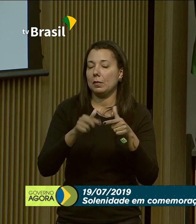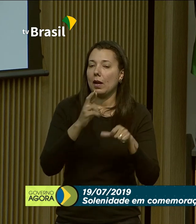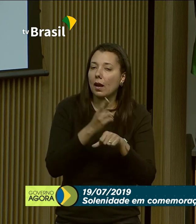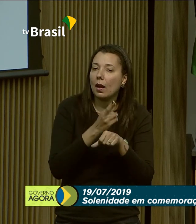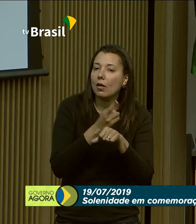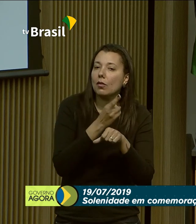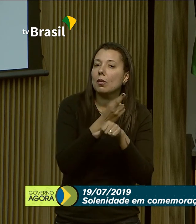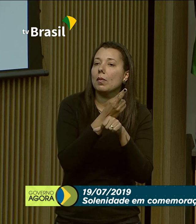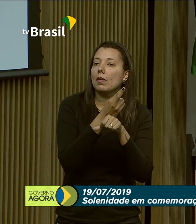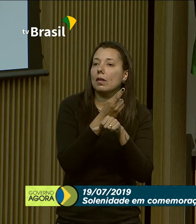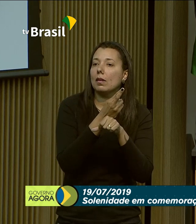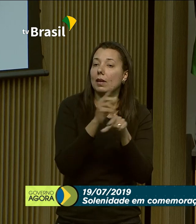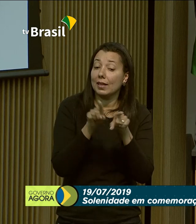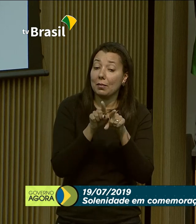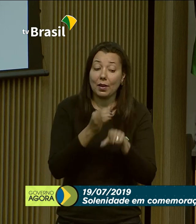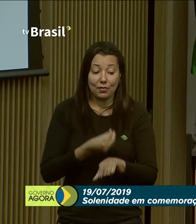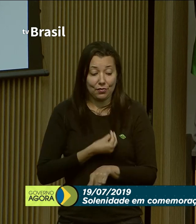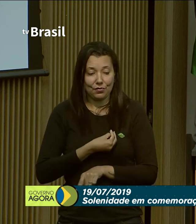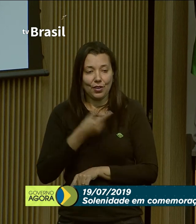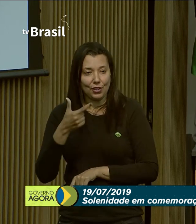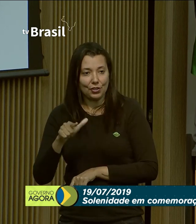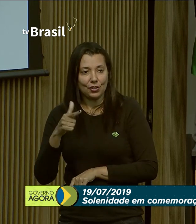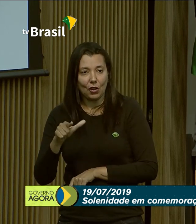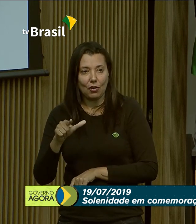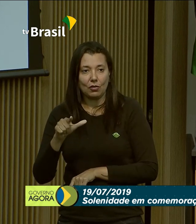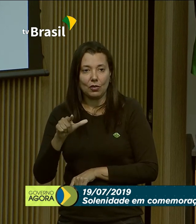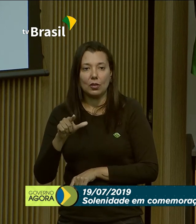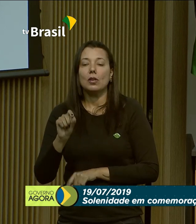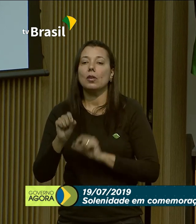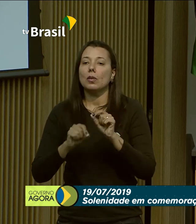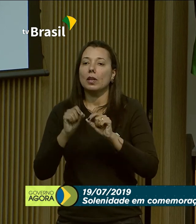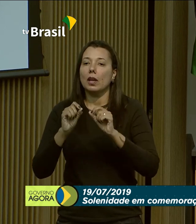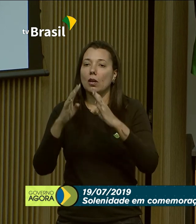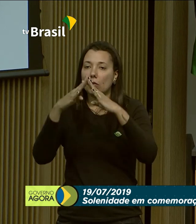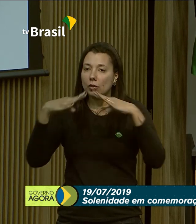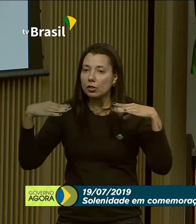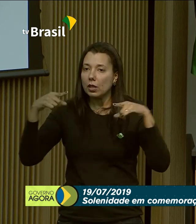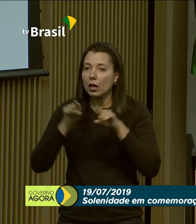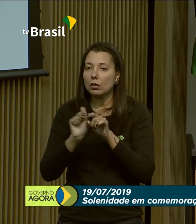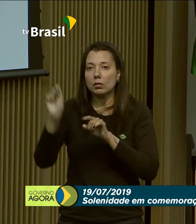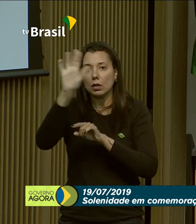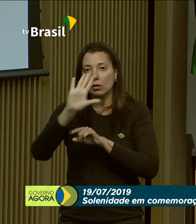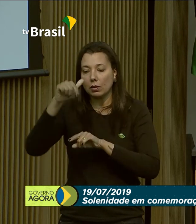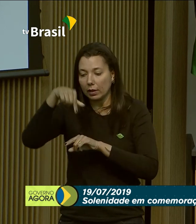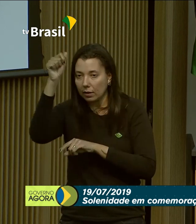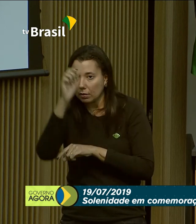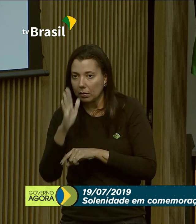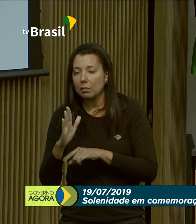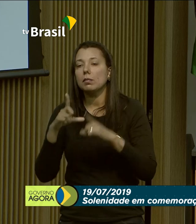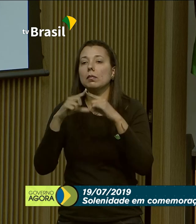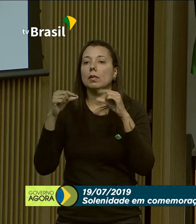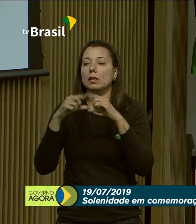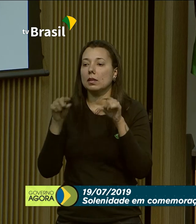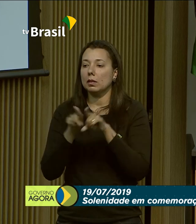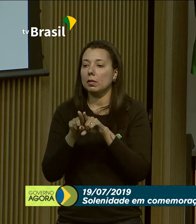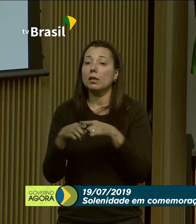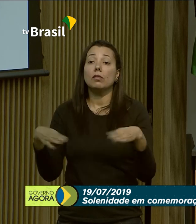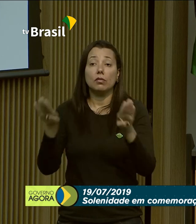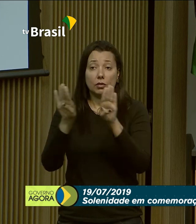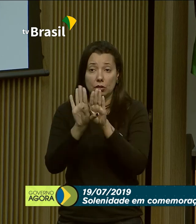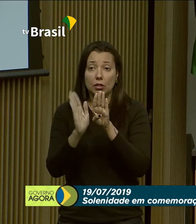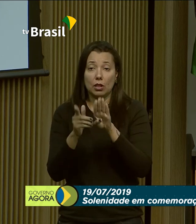reformar e reviver o nosso Teatro Nacional, né, Bia? Aqui em Brasília, infelizmente fechado aí já há muito